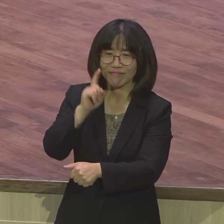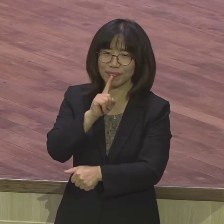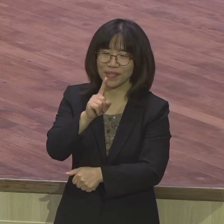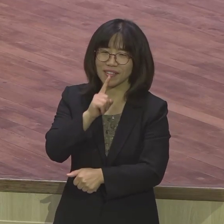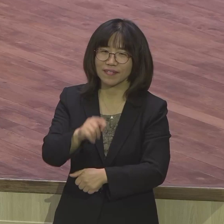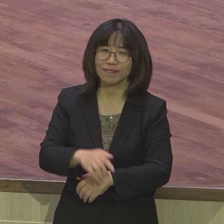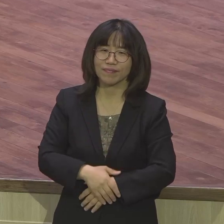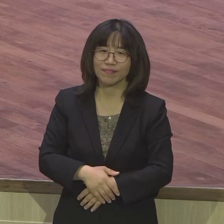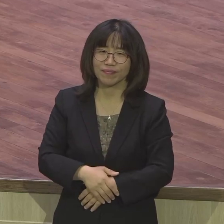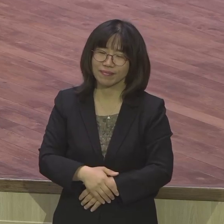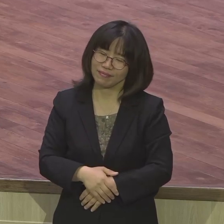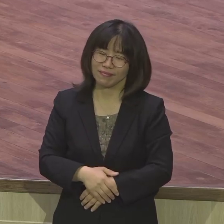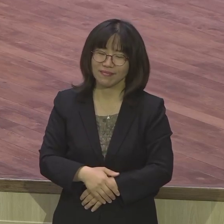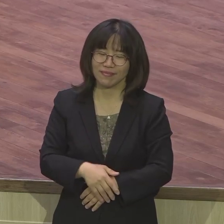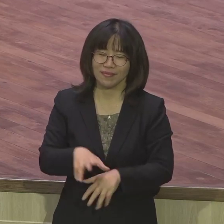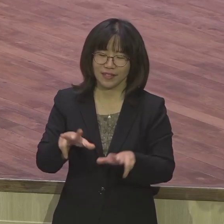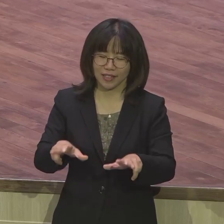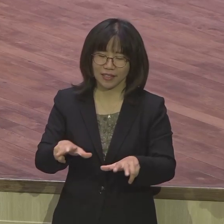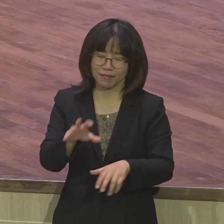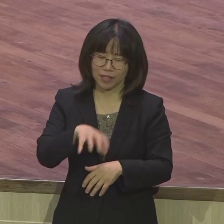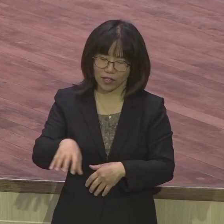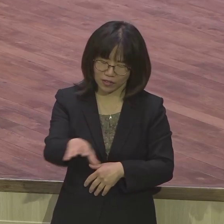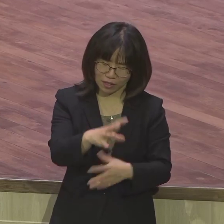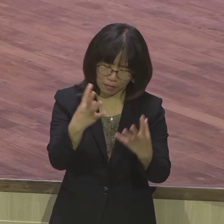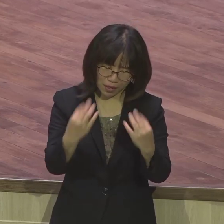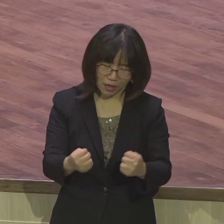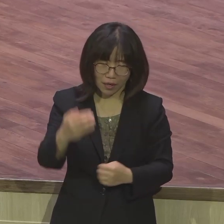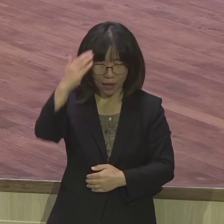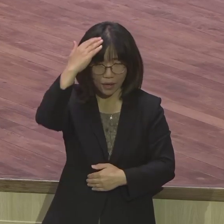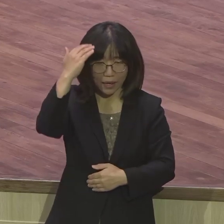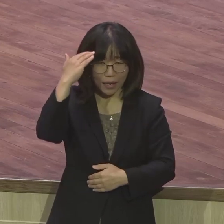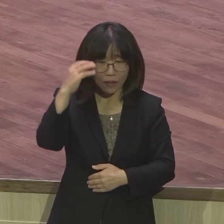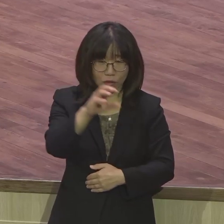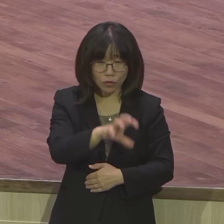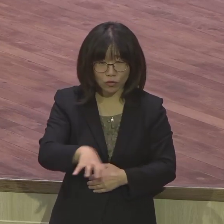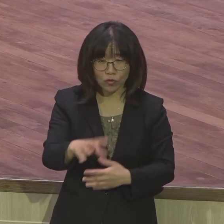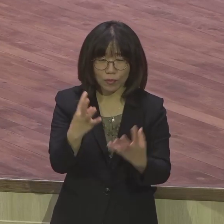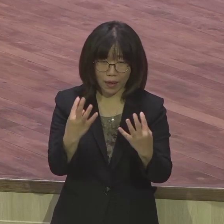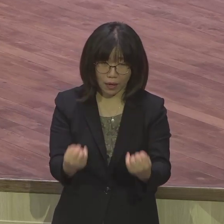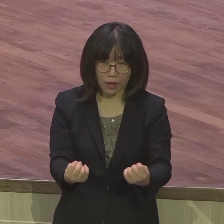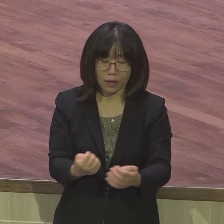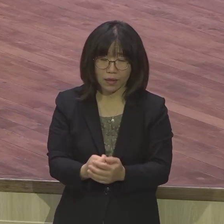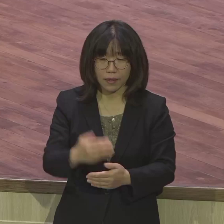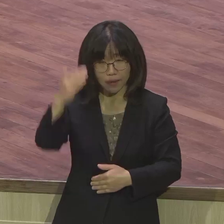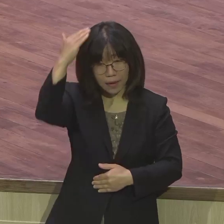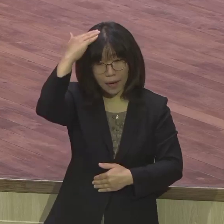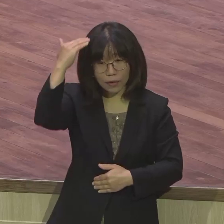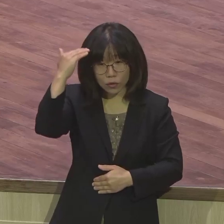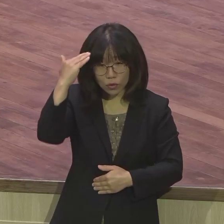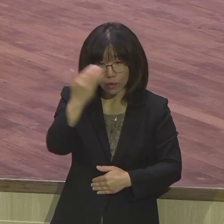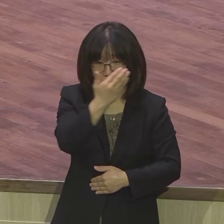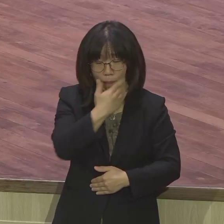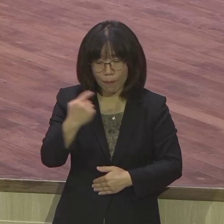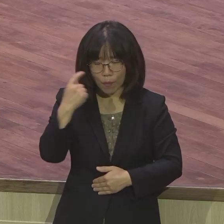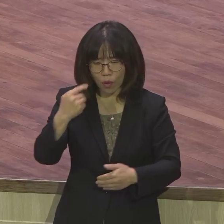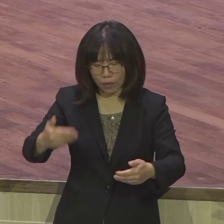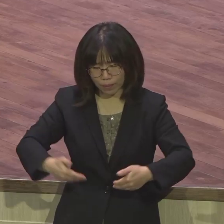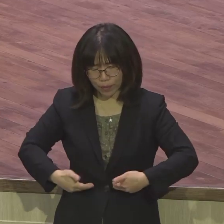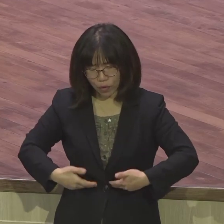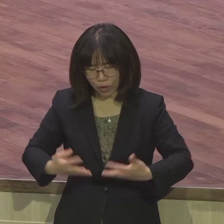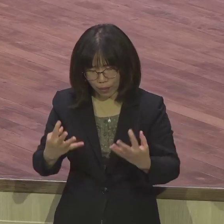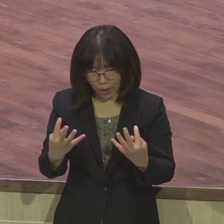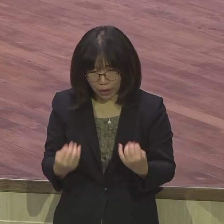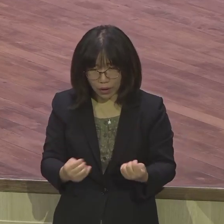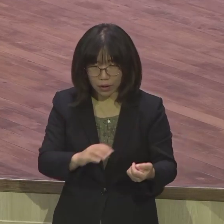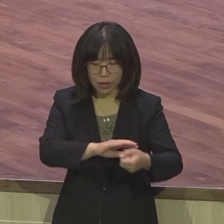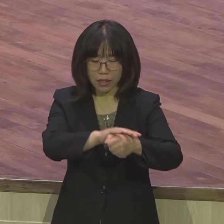여러분, 널려져 있습니다. 한국도 널려져 있지만, 한국도 복음 전할 때가 널려져 있지만, 전 세계에